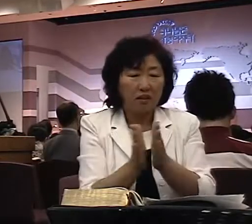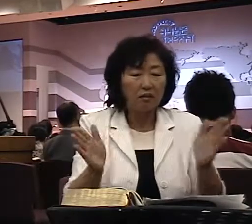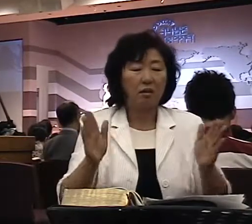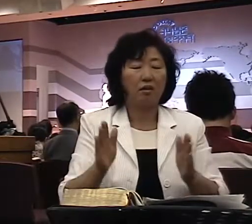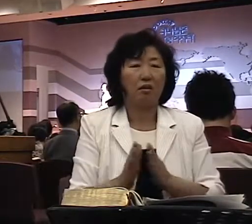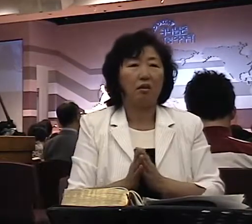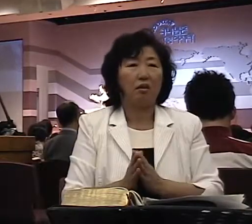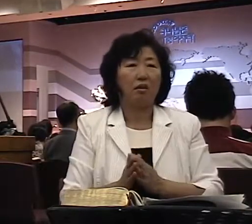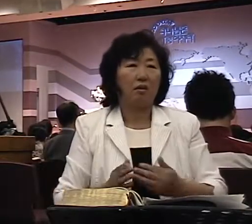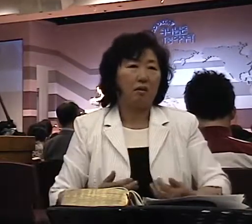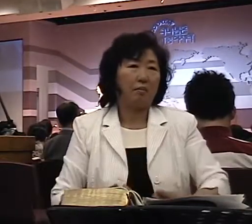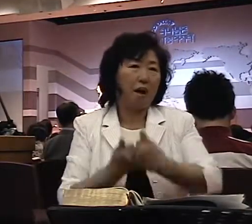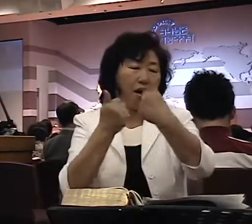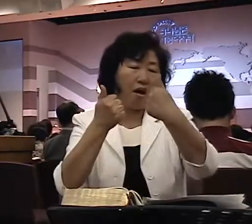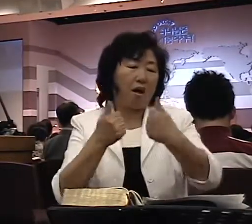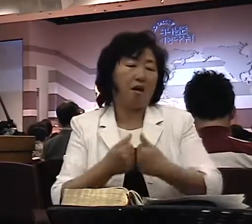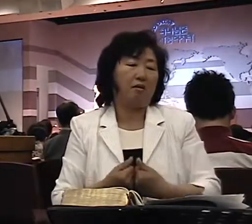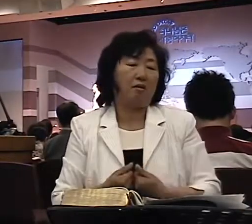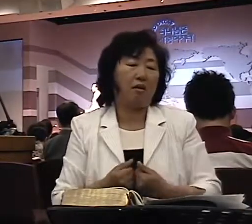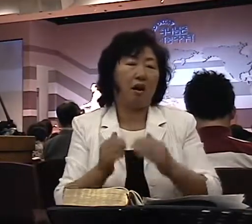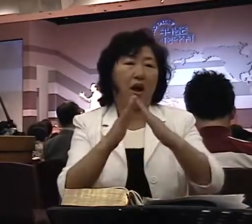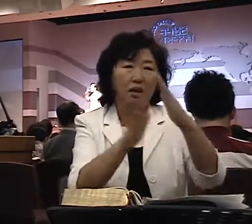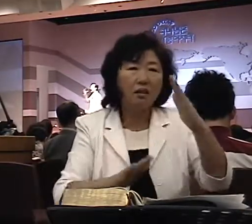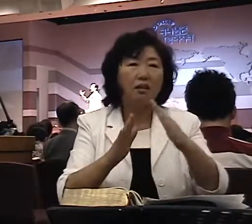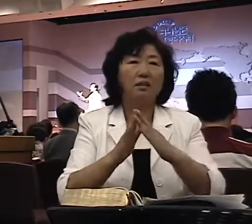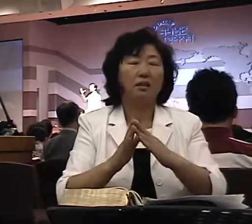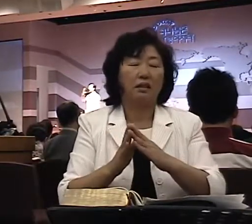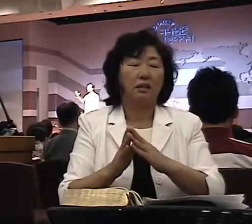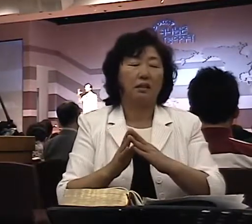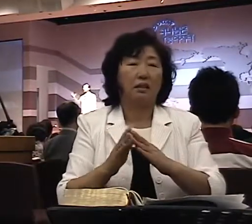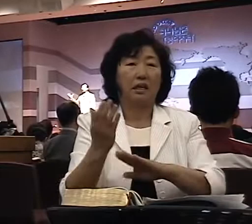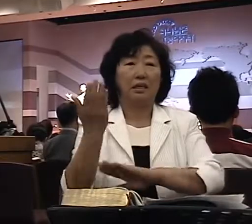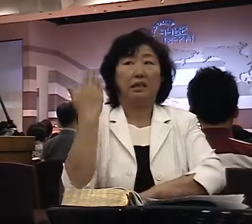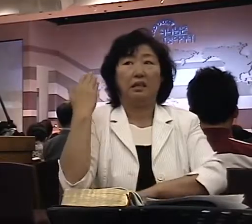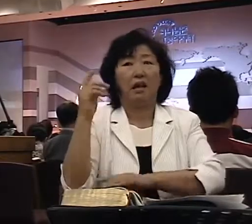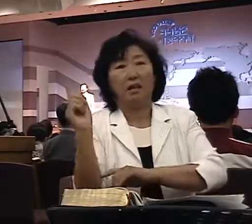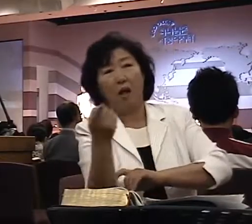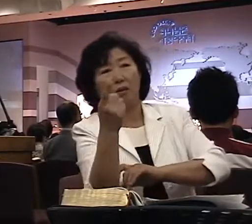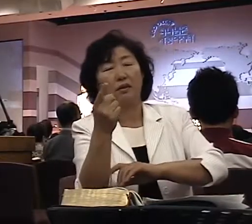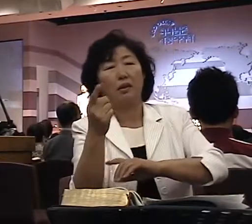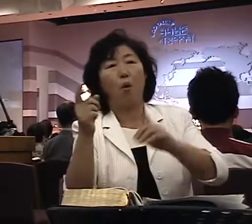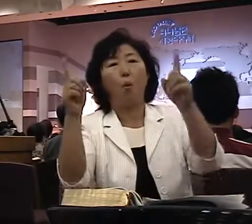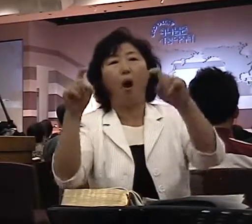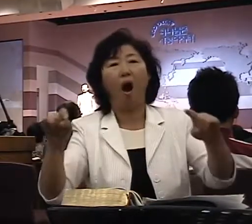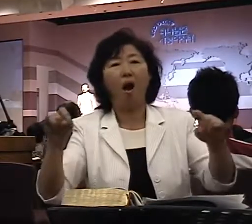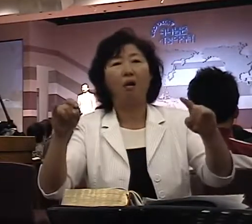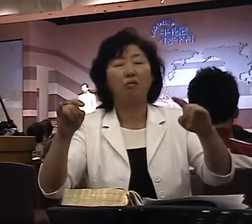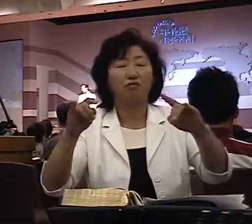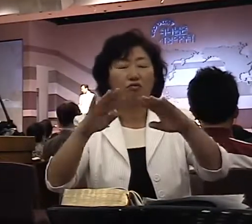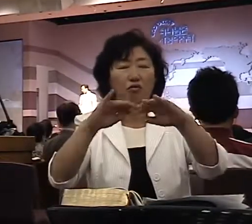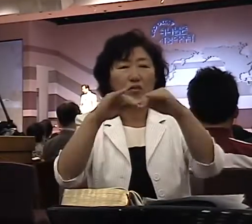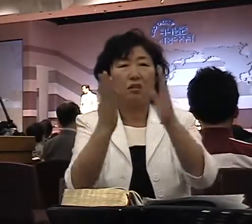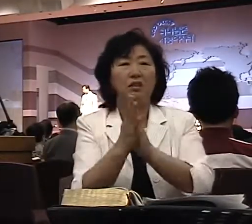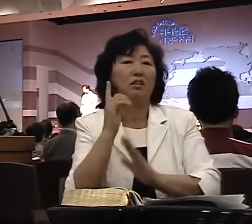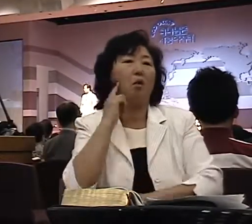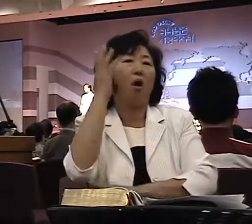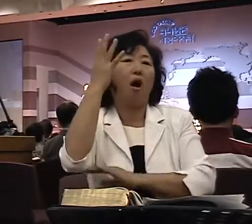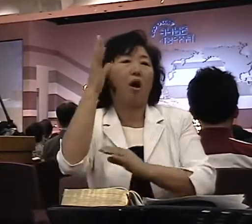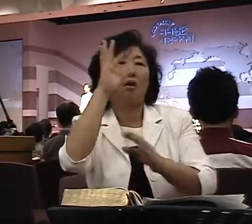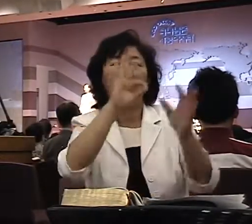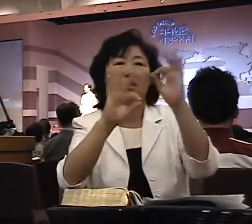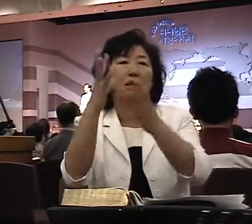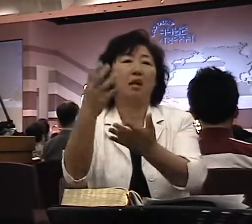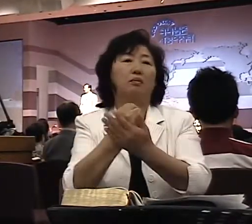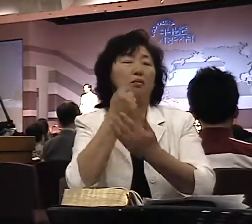구테타가 일어나고 가정이 갈리기 시작하고 전에 알았던 다윗의 왕국의 영광을 되찾지